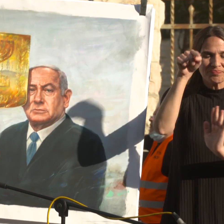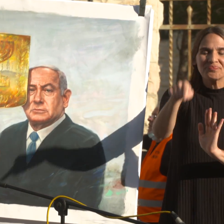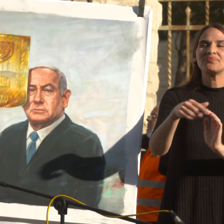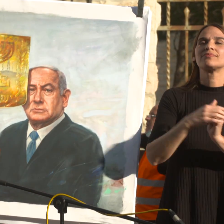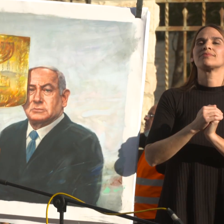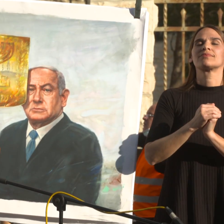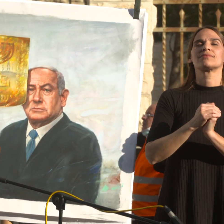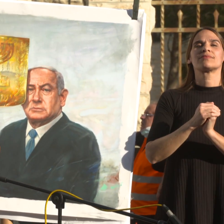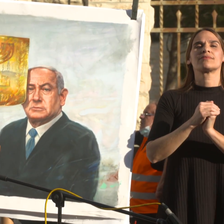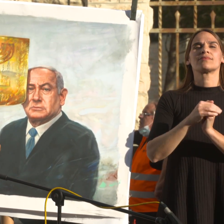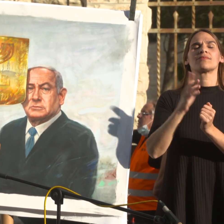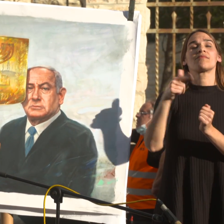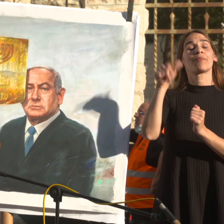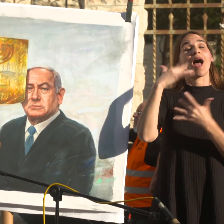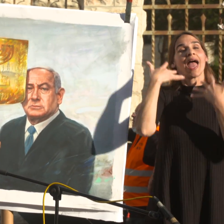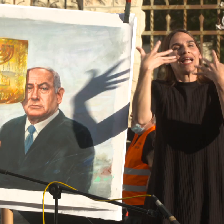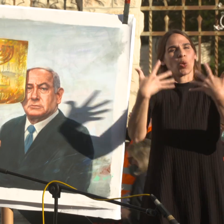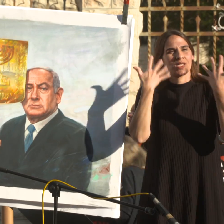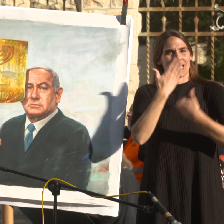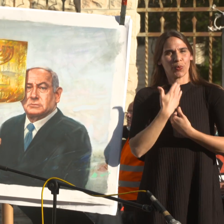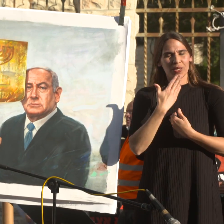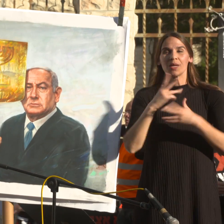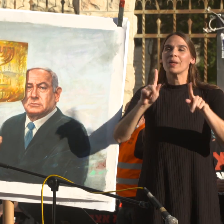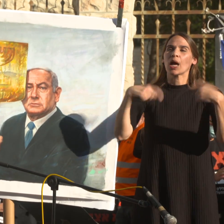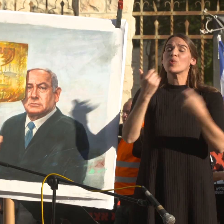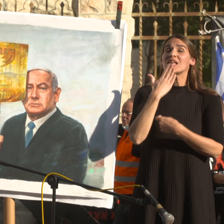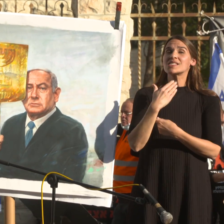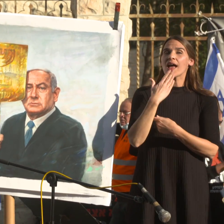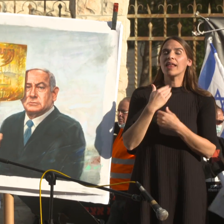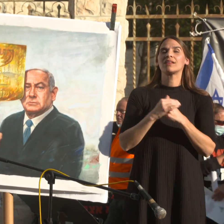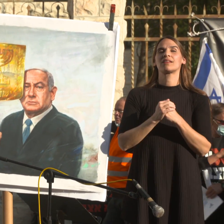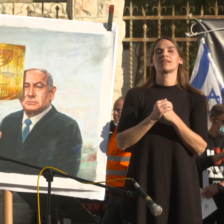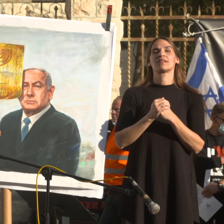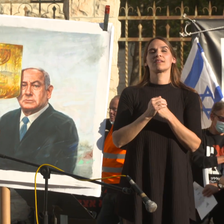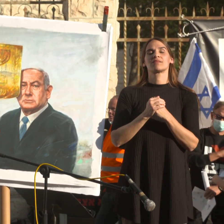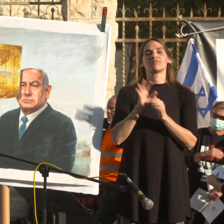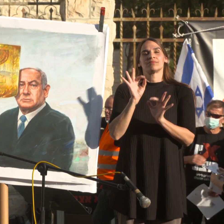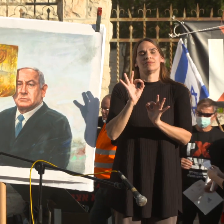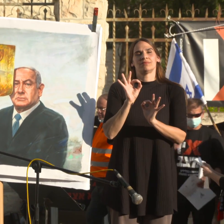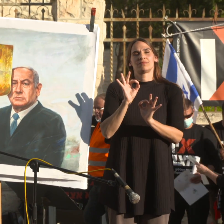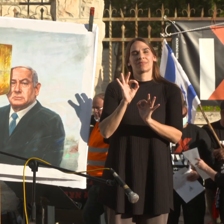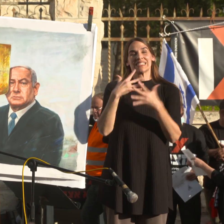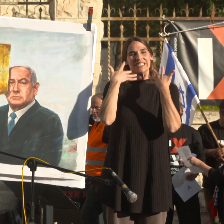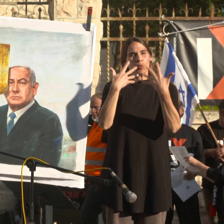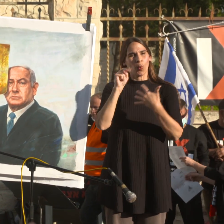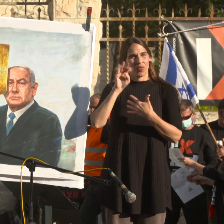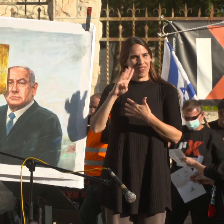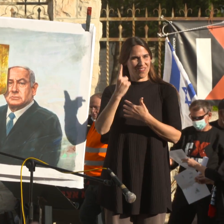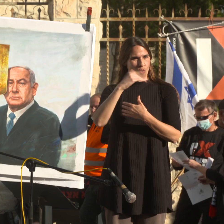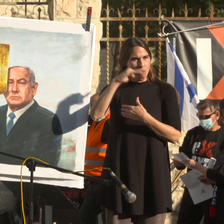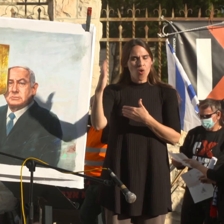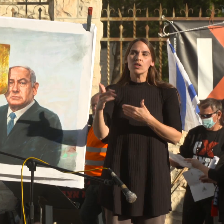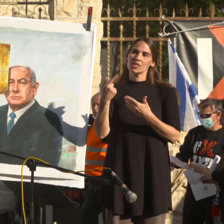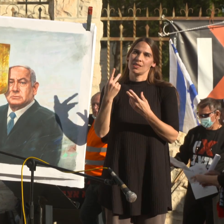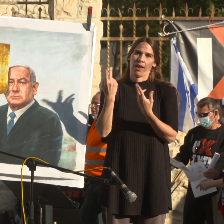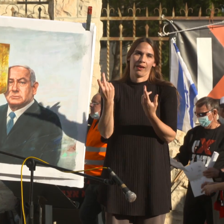באתוס היהודי ובתרבות הישראלית אכן נתפס סיפור נבו כסיפור